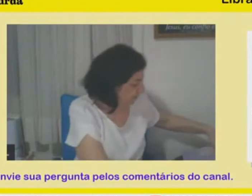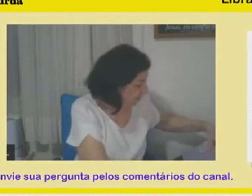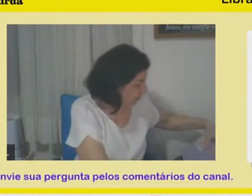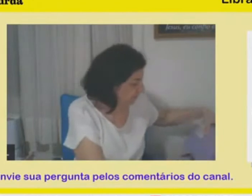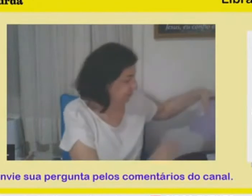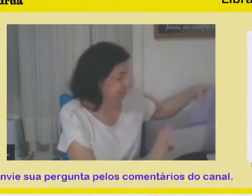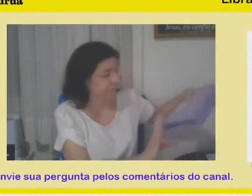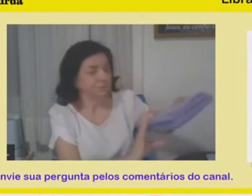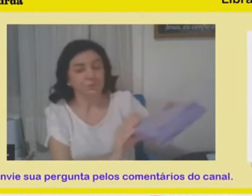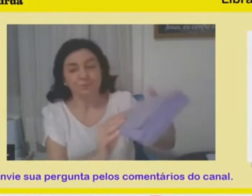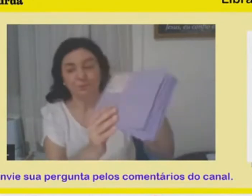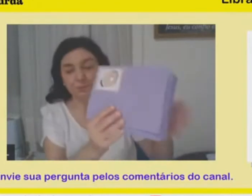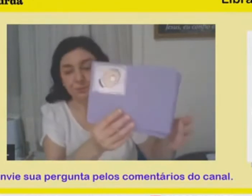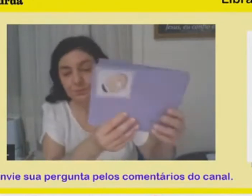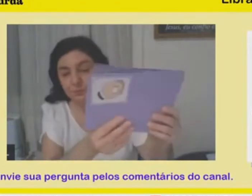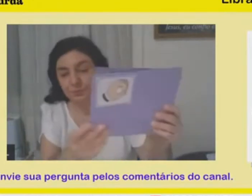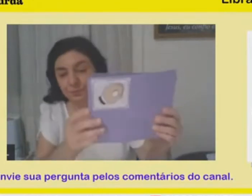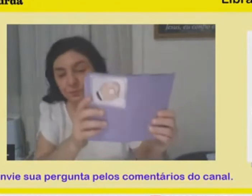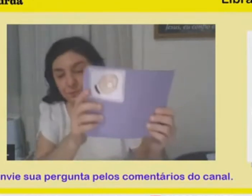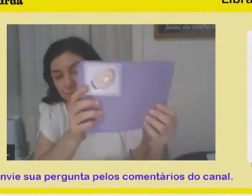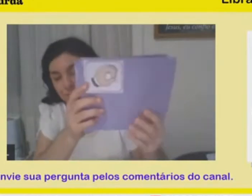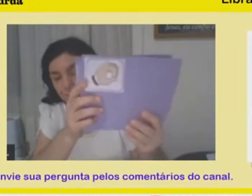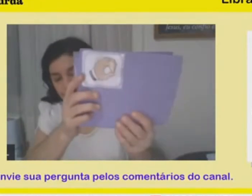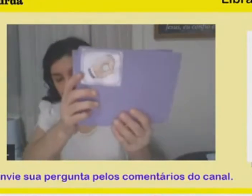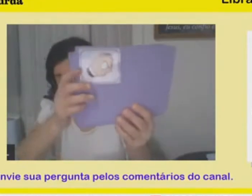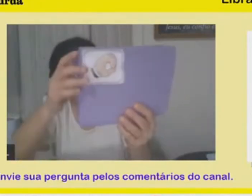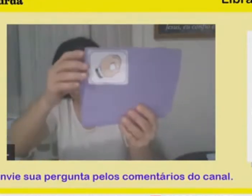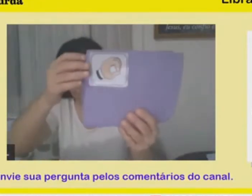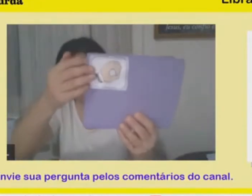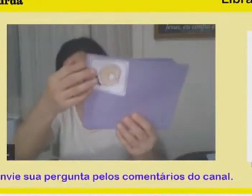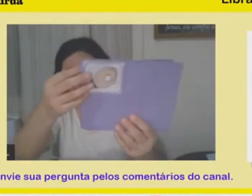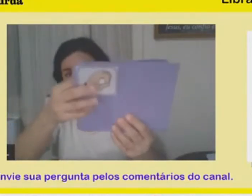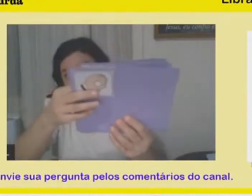básico mesmo, quando elas estão começando a aprender.